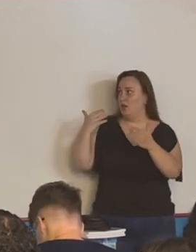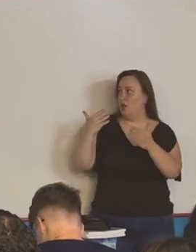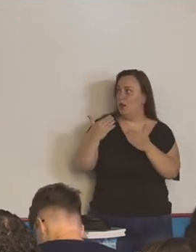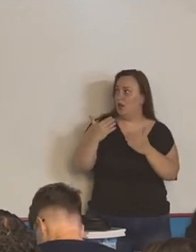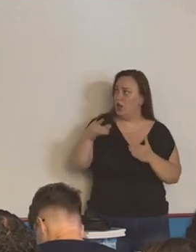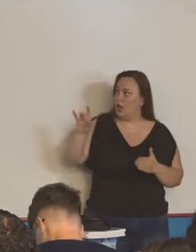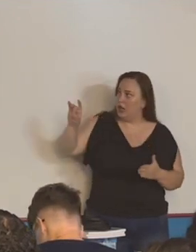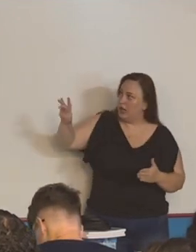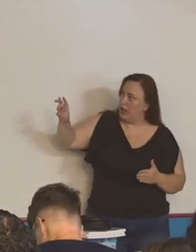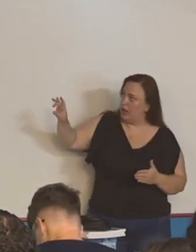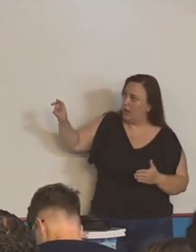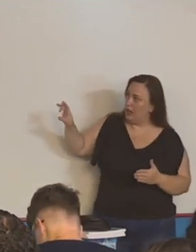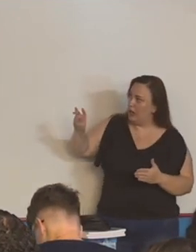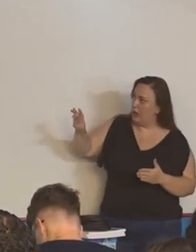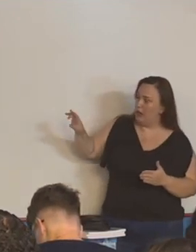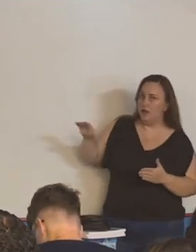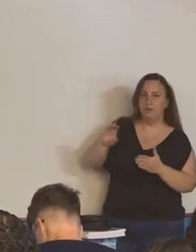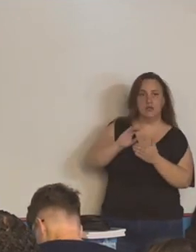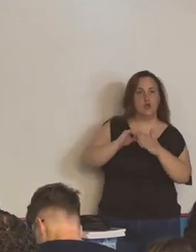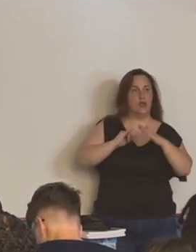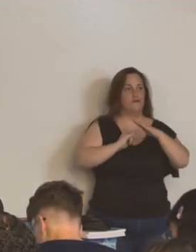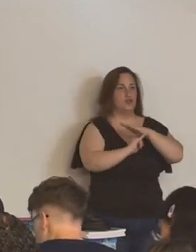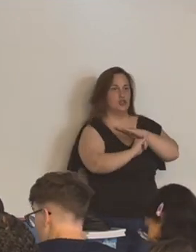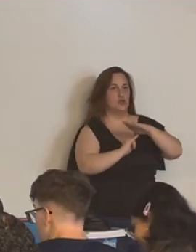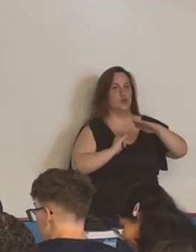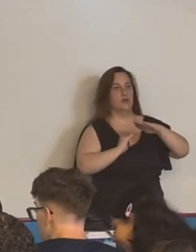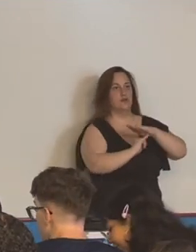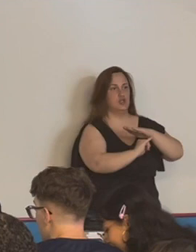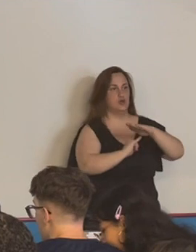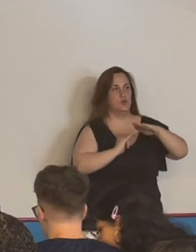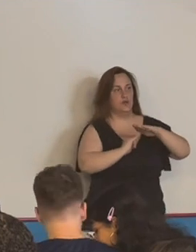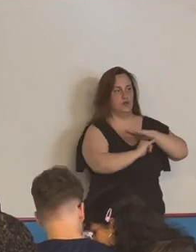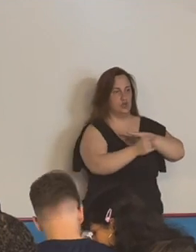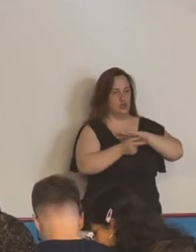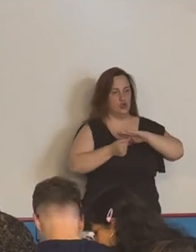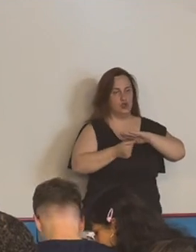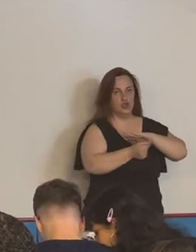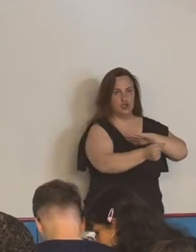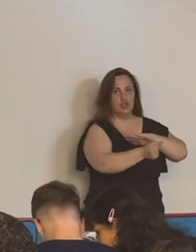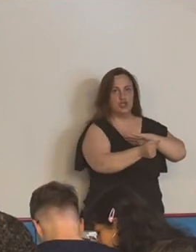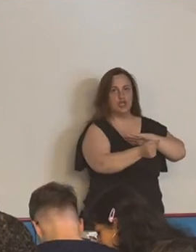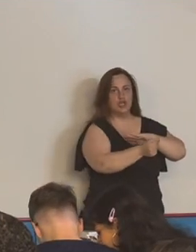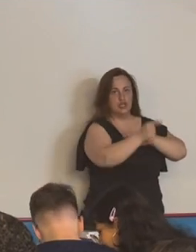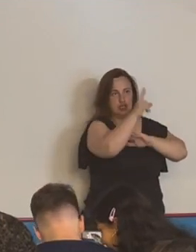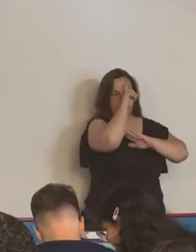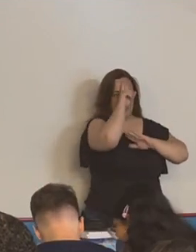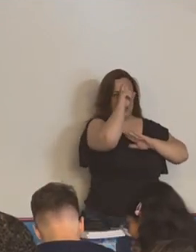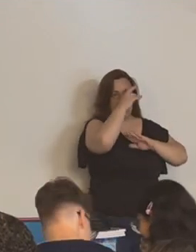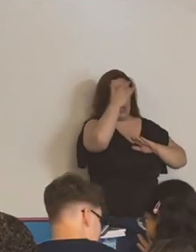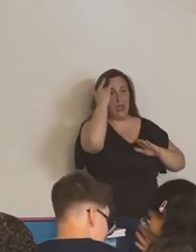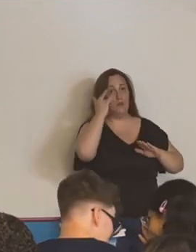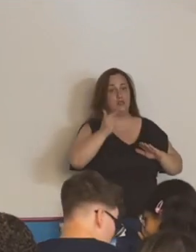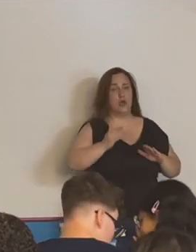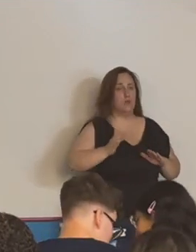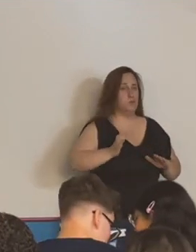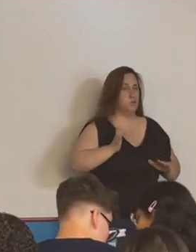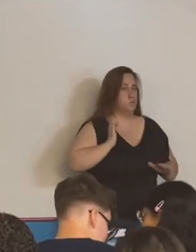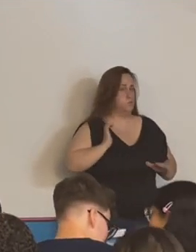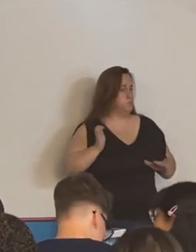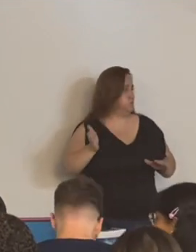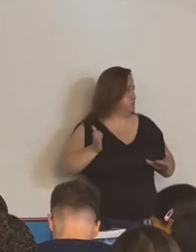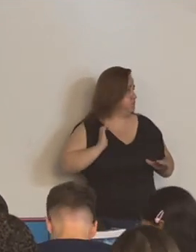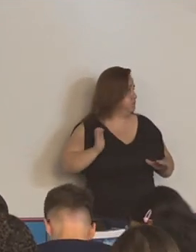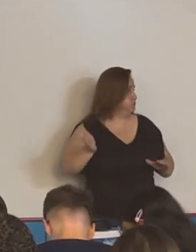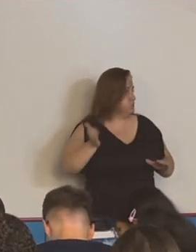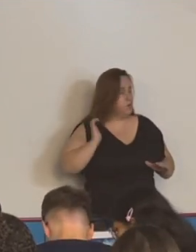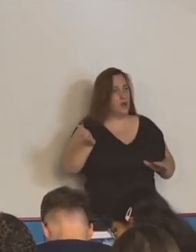provedor, todos esses provedores que estão aqui, são pessoas da elite e de muito destaque social. Né? Então,